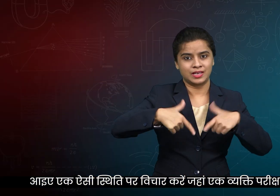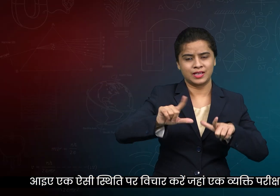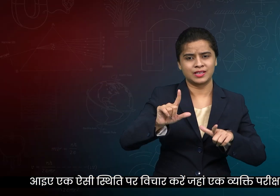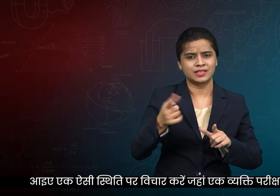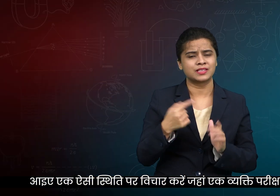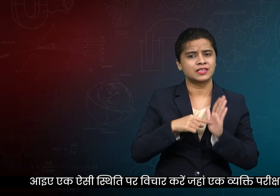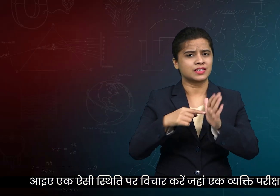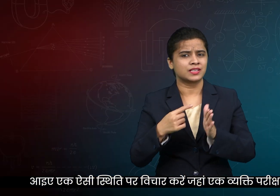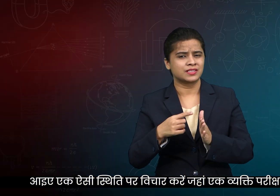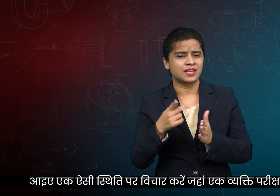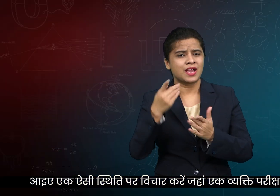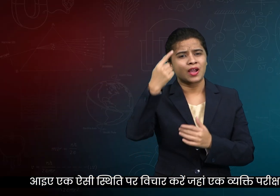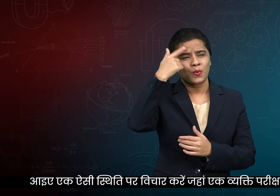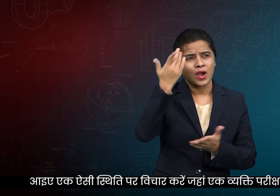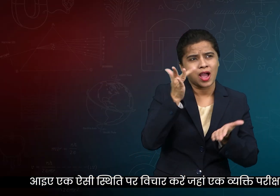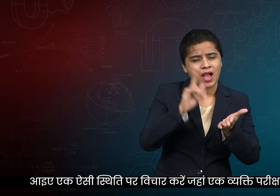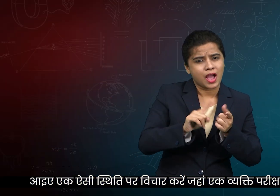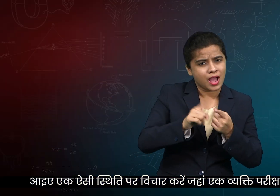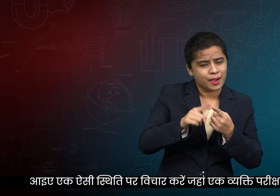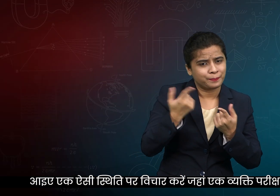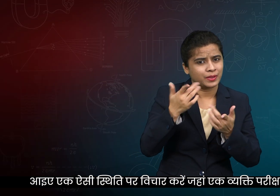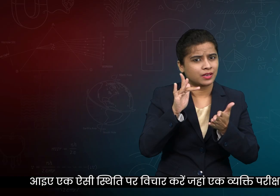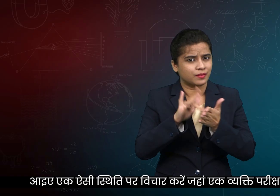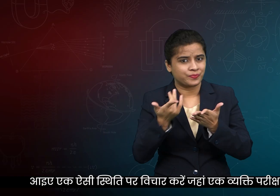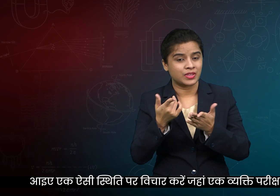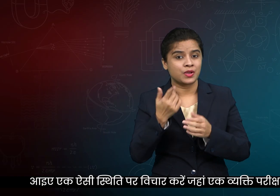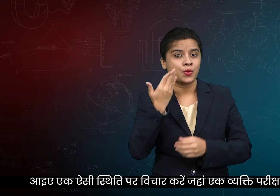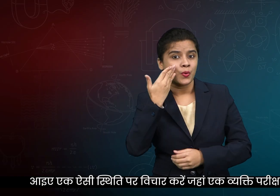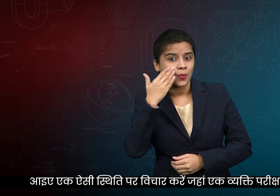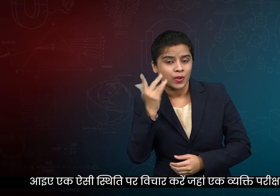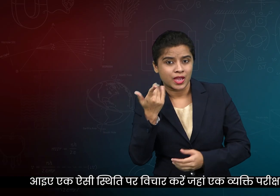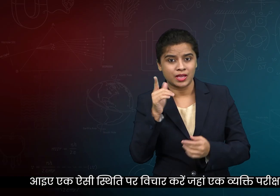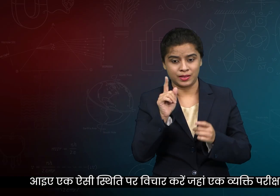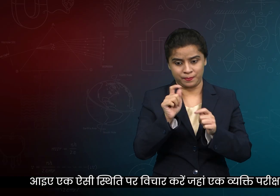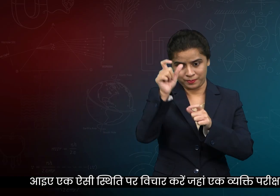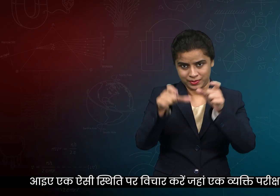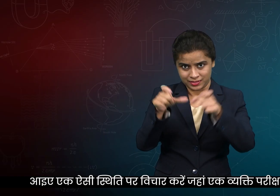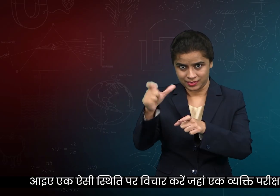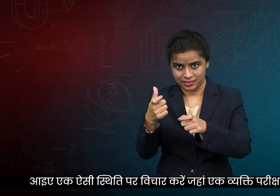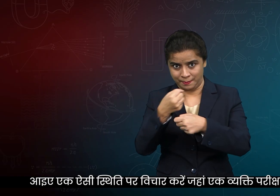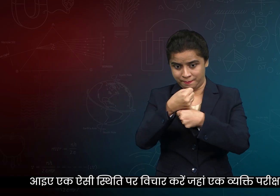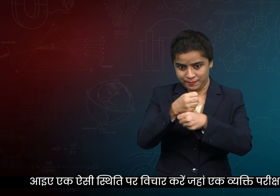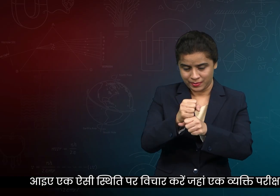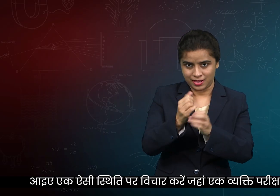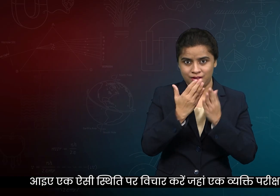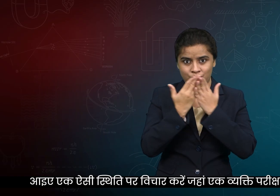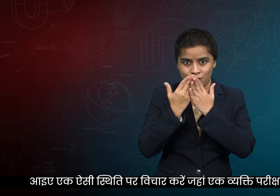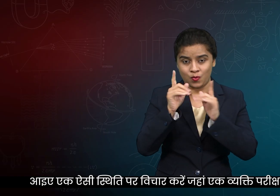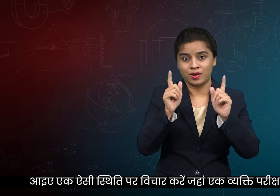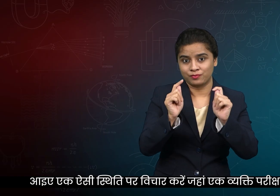आइए एक ऐसे स्थिति पर विचार करें जहां एक व्यक्ति परीक्षाओं की तैयारी कर रहा